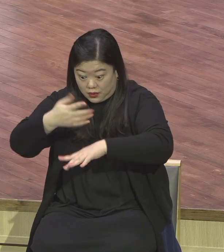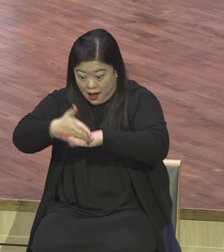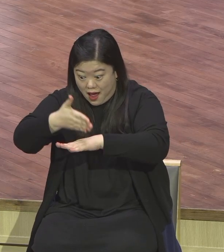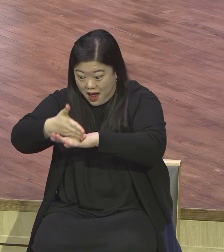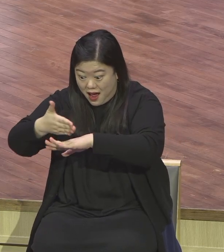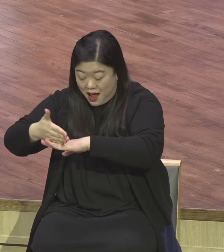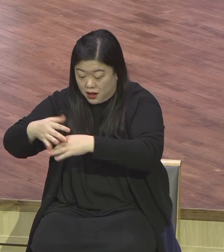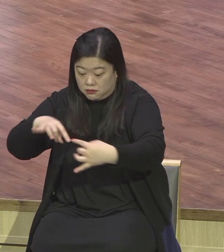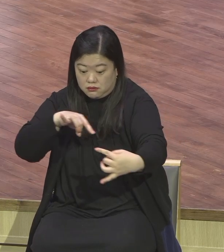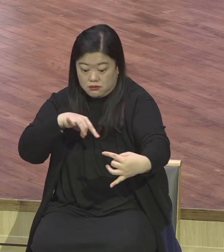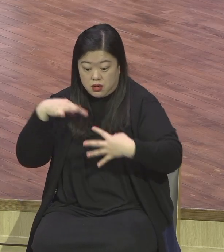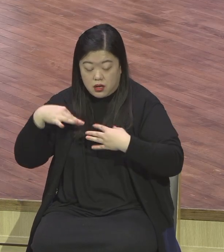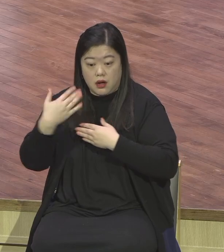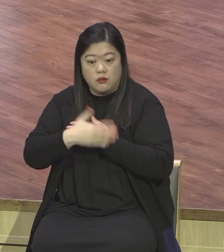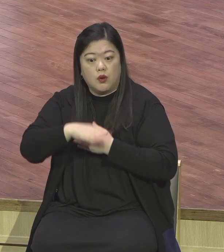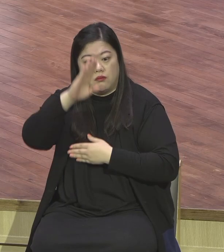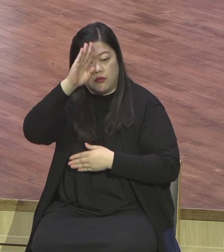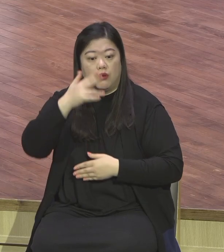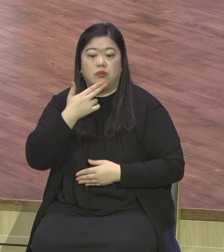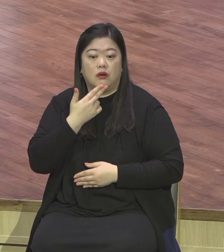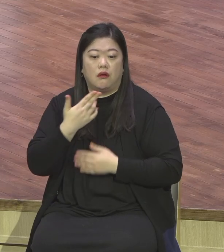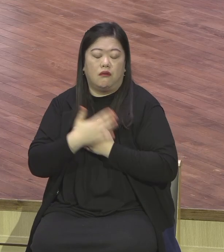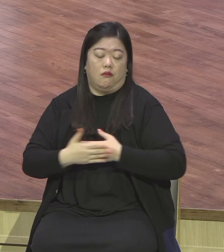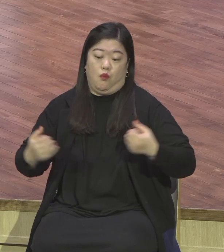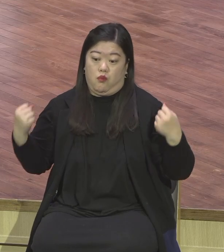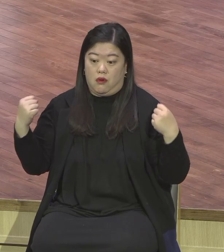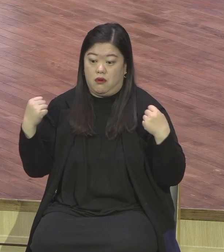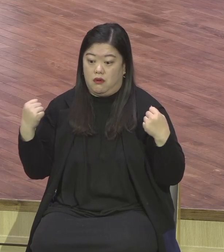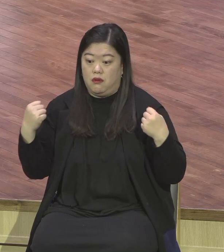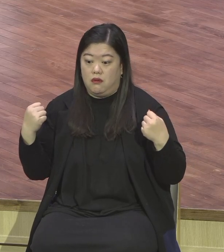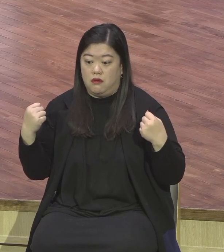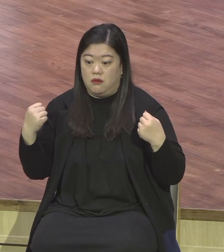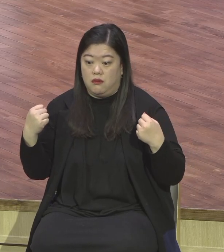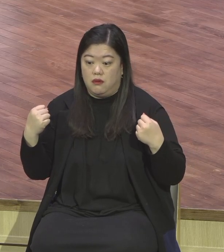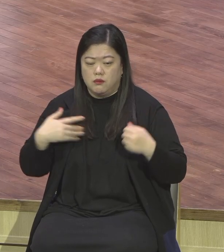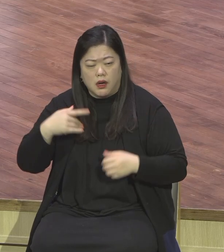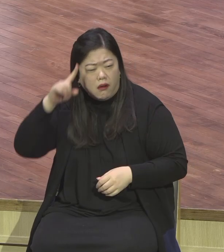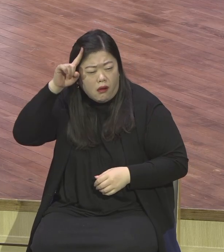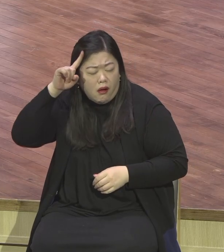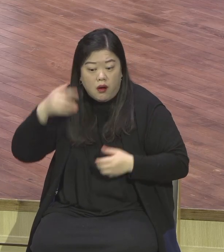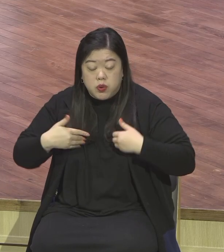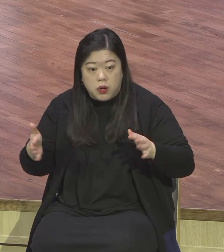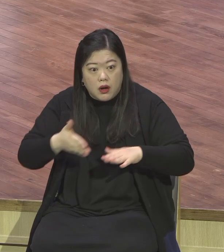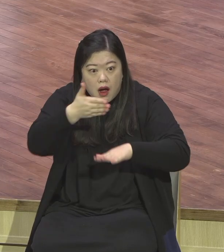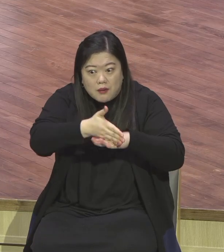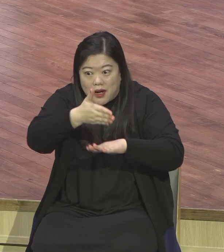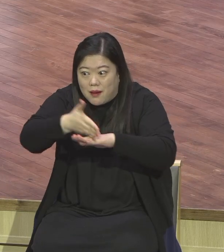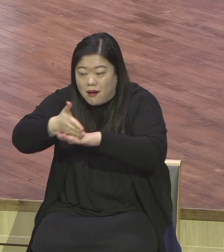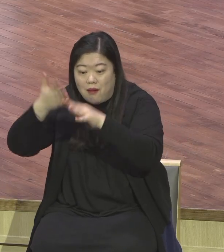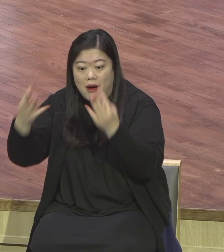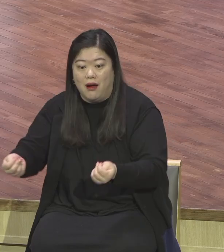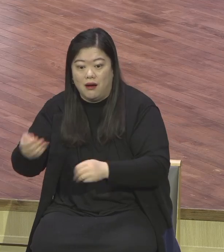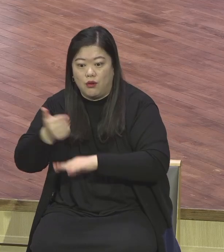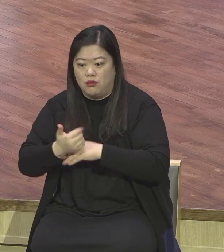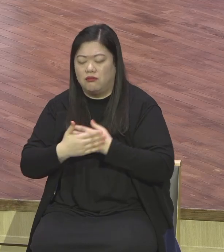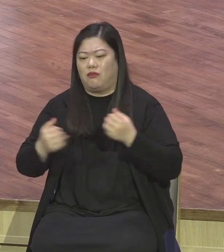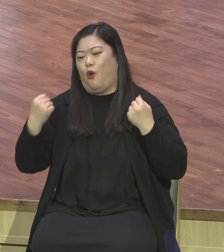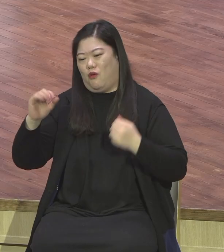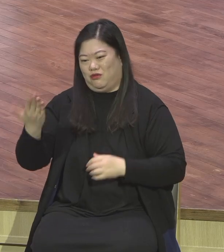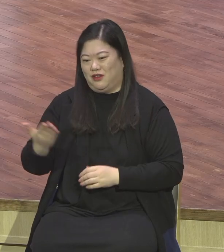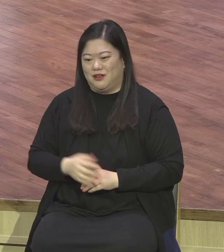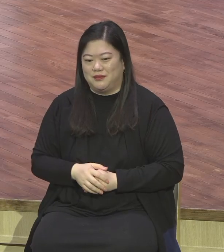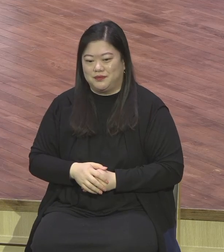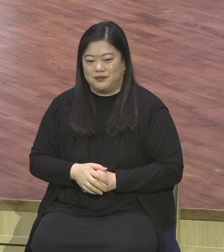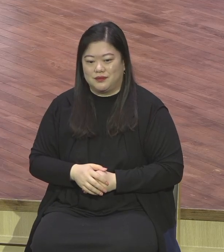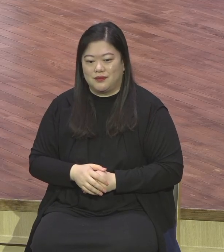사람은요 그렇게 질병 때문에 고통할 게 없습니다 오늘부터 여러분 감사의 새틀을 갖추시기 바랍니다